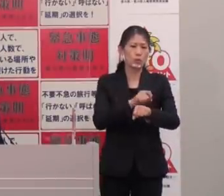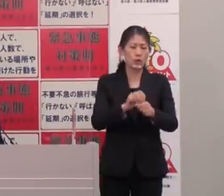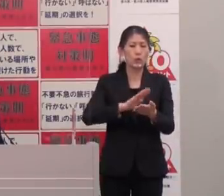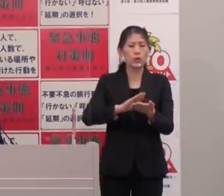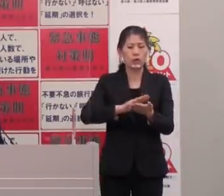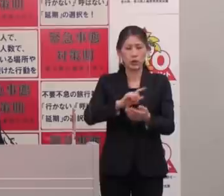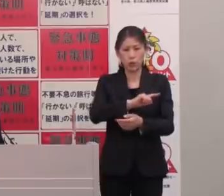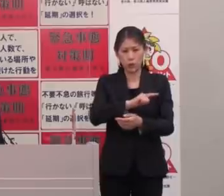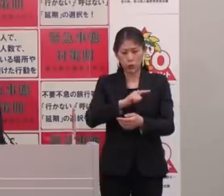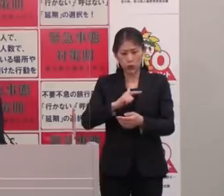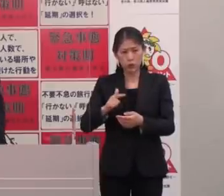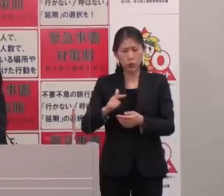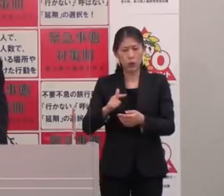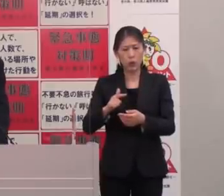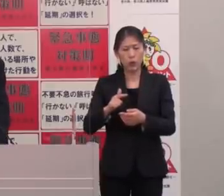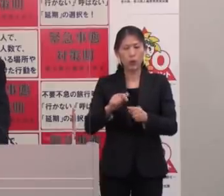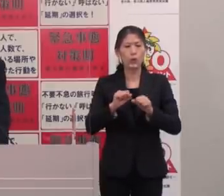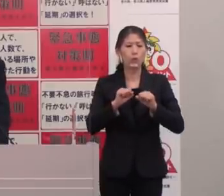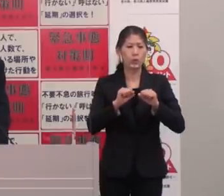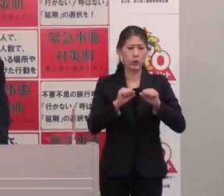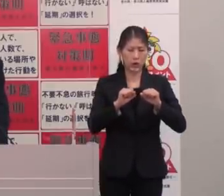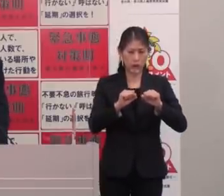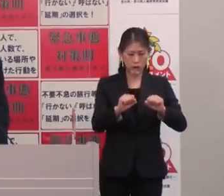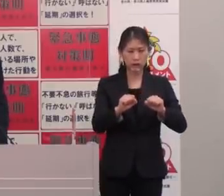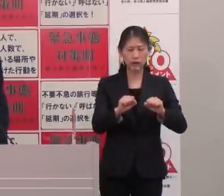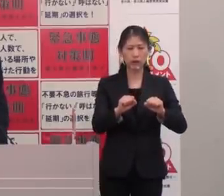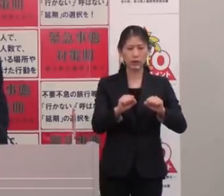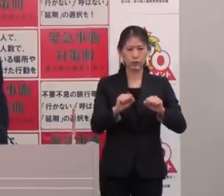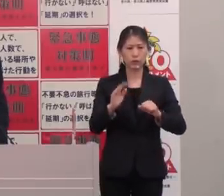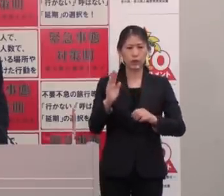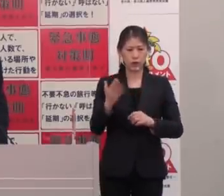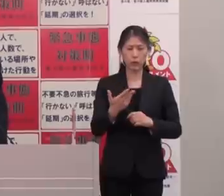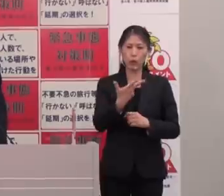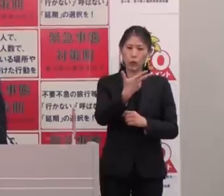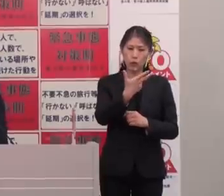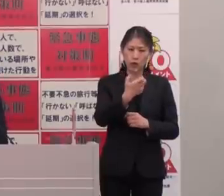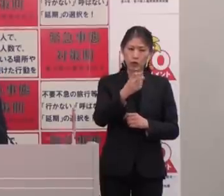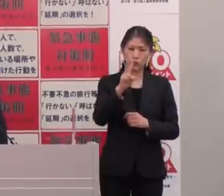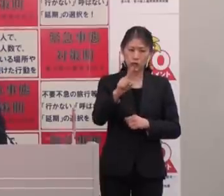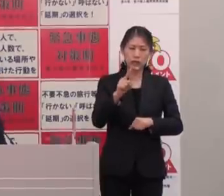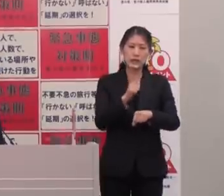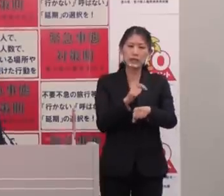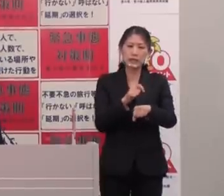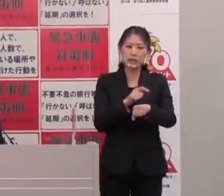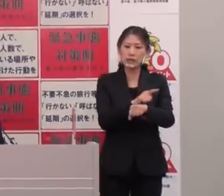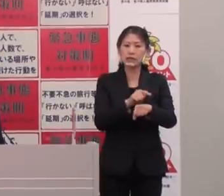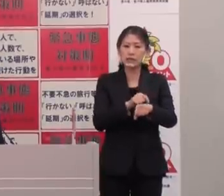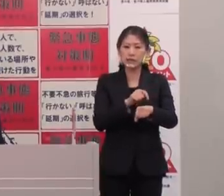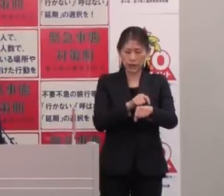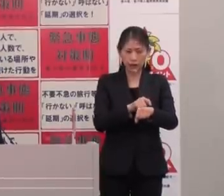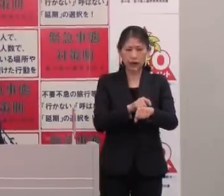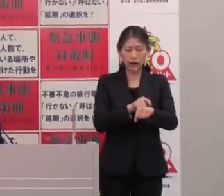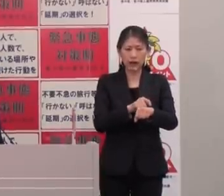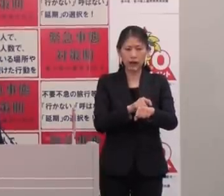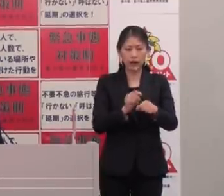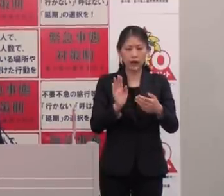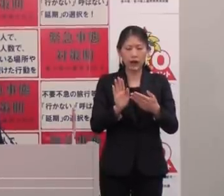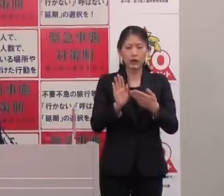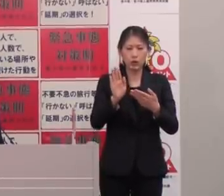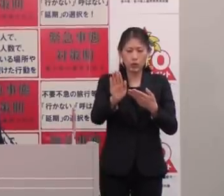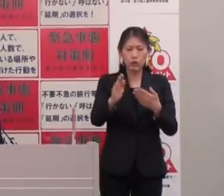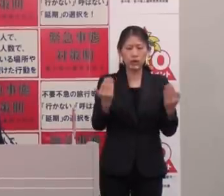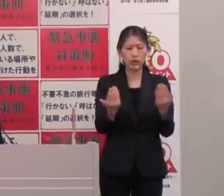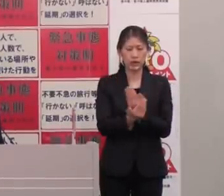保しておりますけれども、今申し上げましたように72時間置くということから、すべてのこの